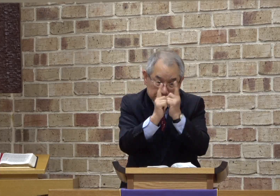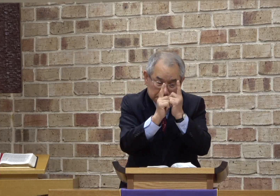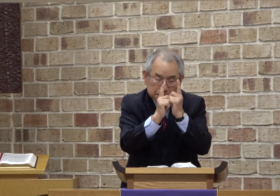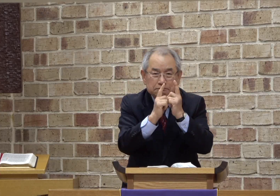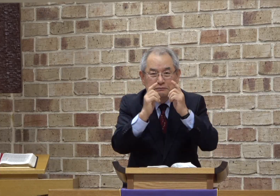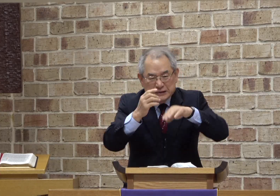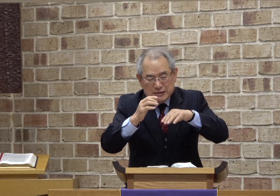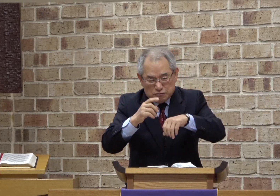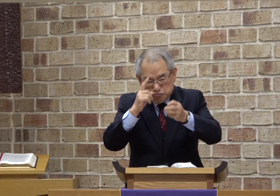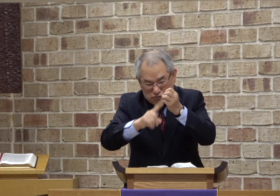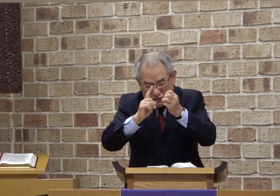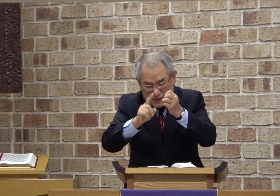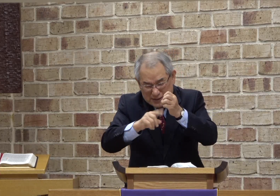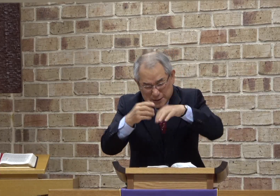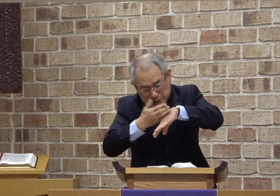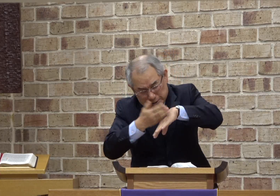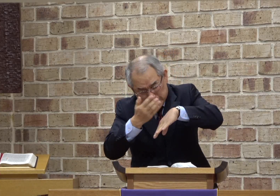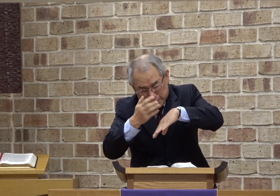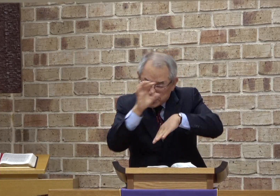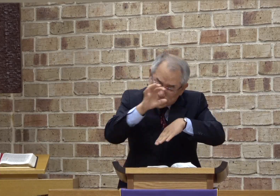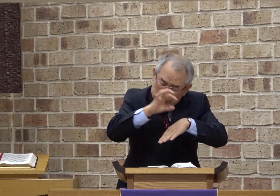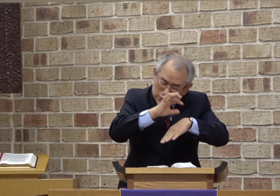조계종 총무입니다.